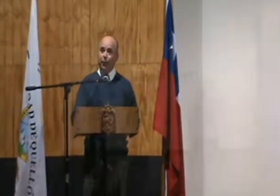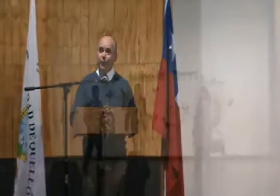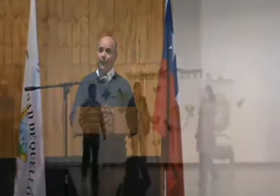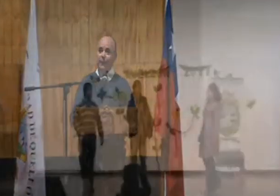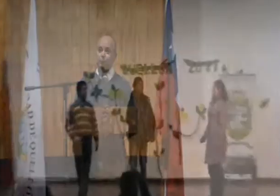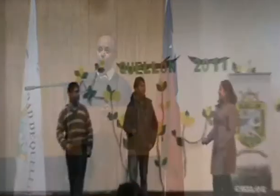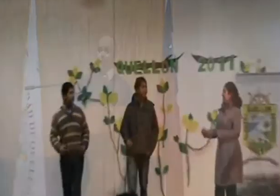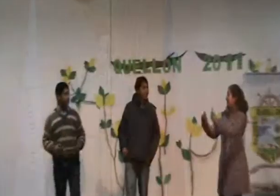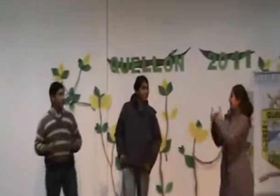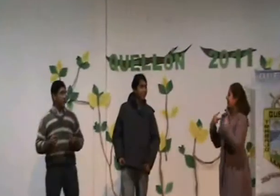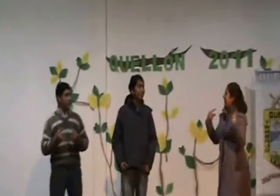ellos puedan hacer.